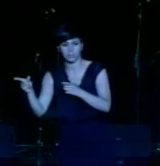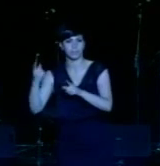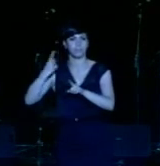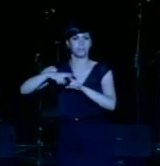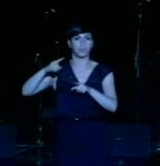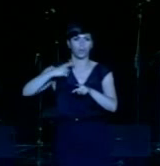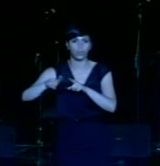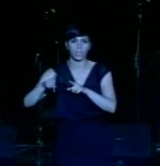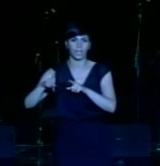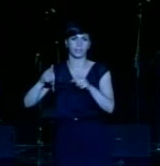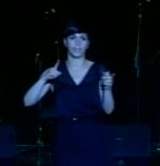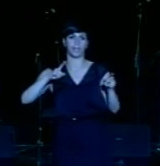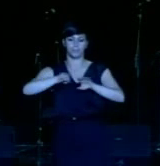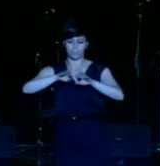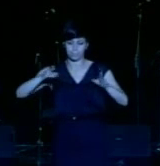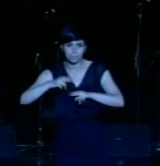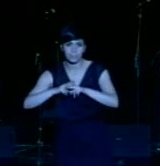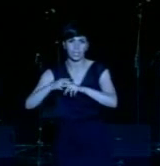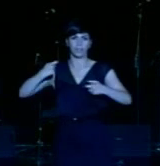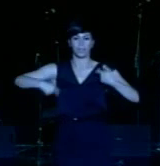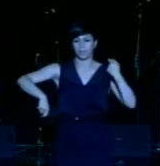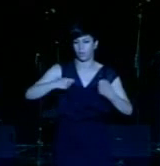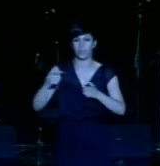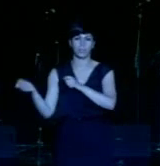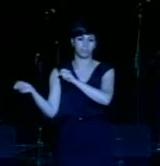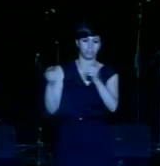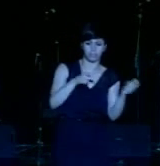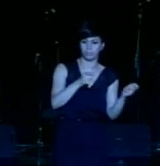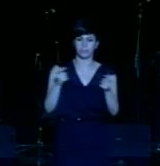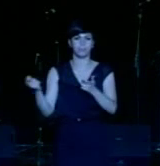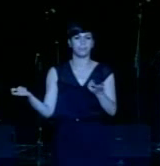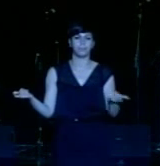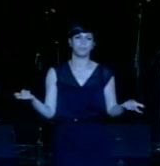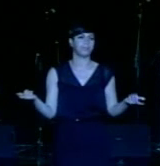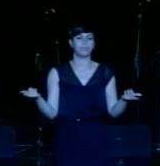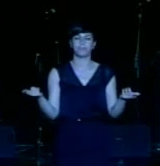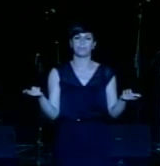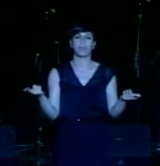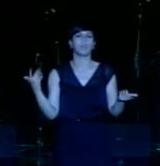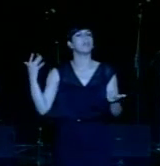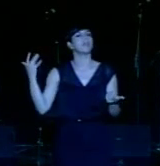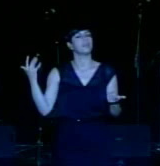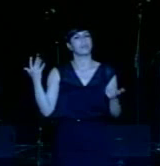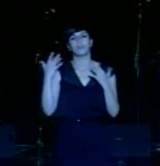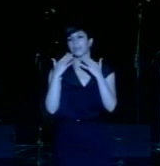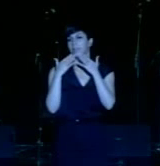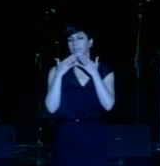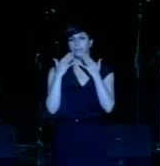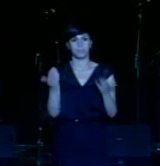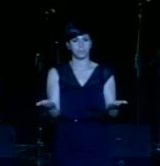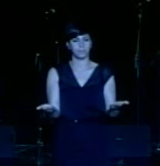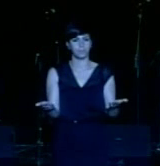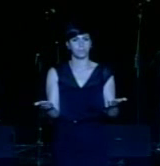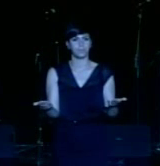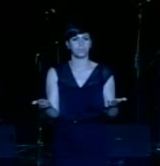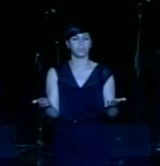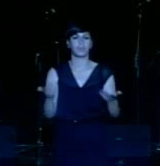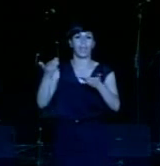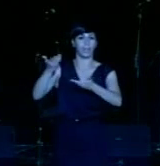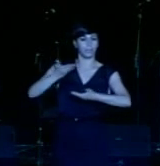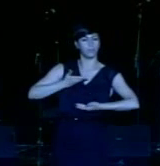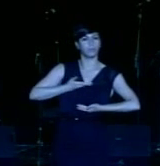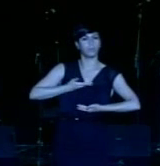las marimbas, trae las marimbas, lleva los tambores. No podría ser sin el aporte y la